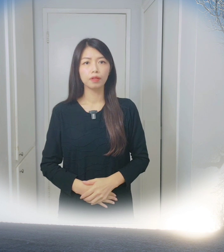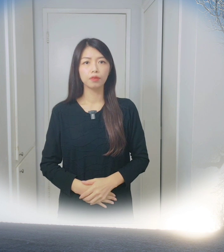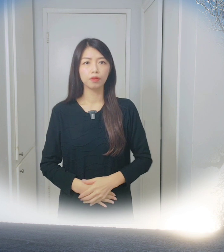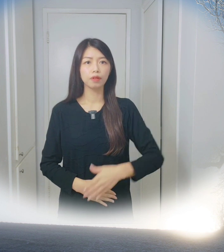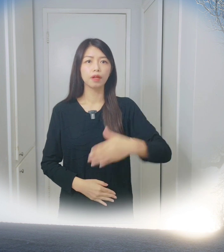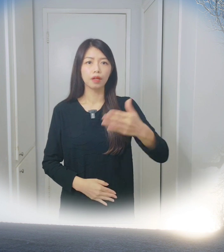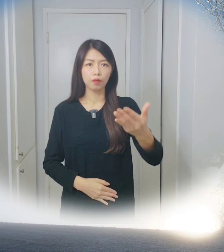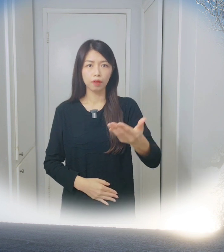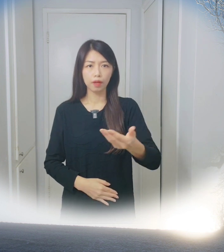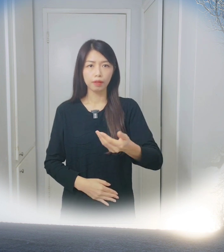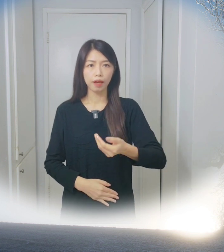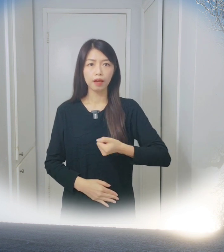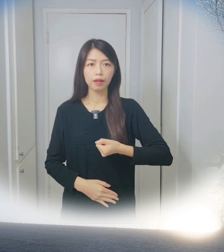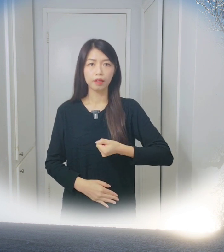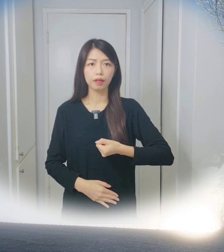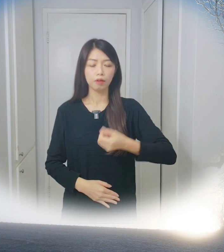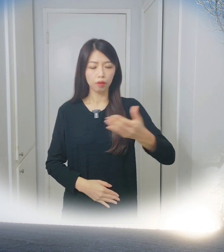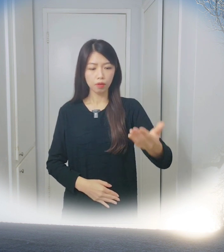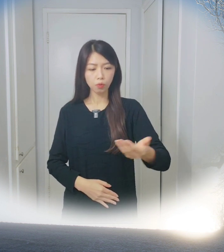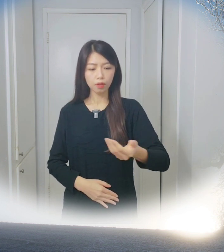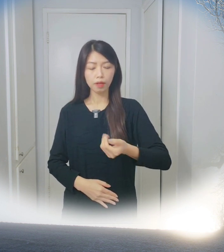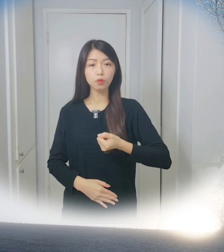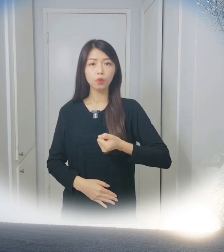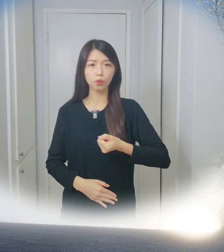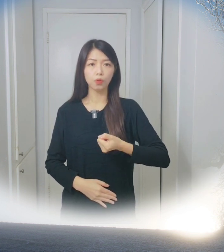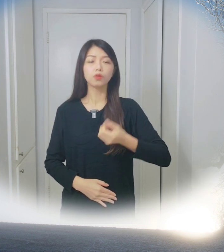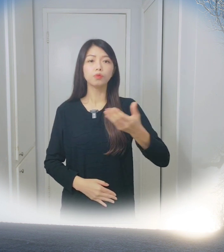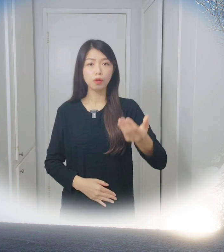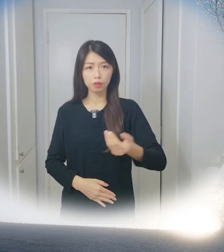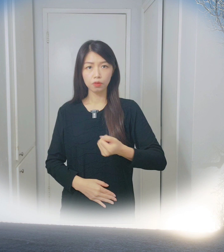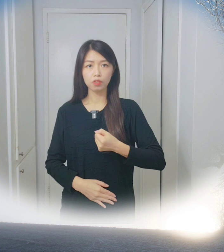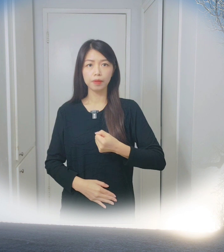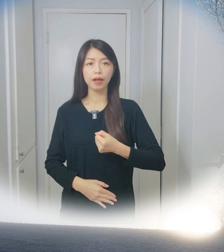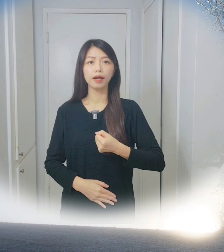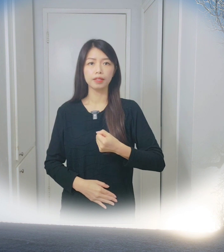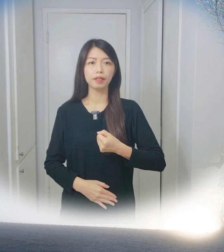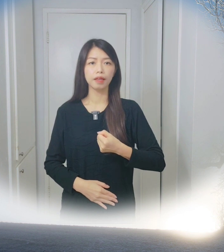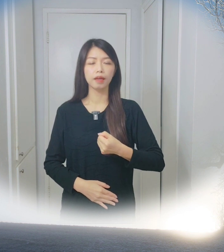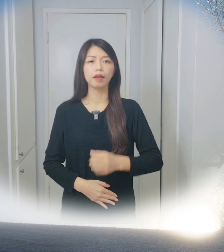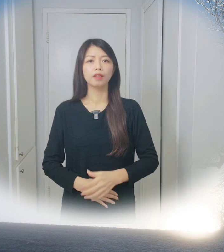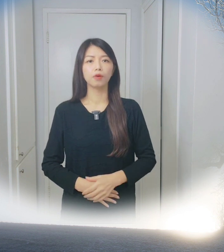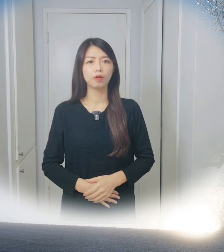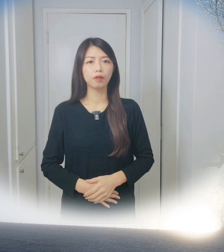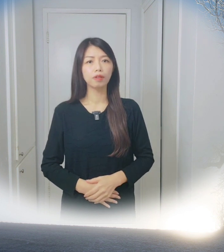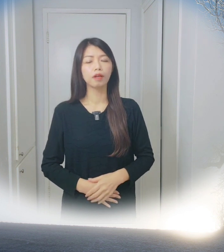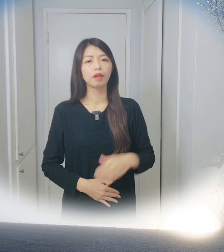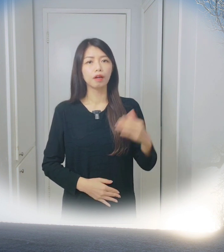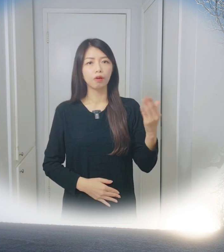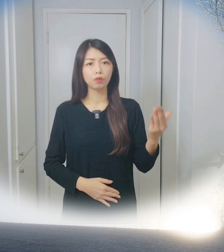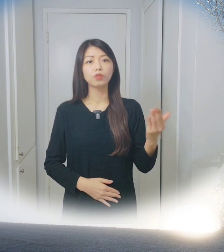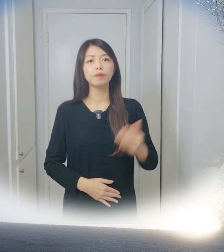받다라고 하는 뜻의 수어는 이렇게 내가 이렇게 손을 내 쪽으로 주먹을 쥐어주시면 내가 가지다인데